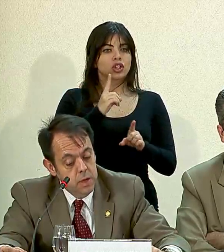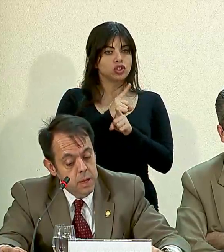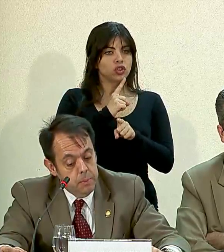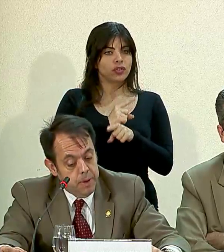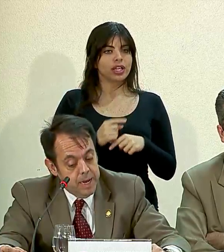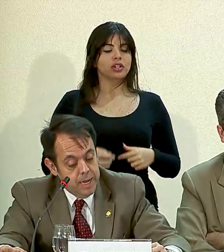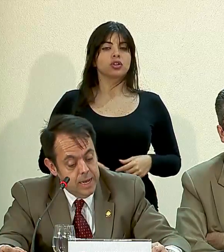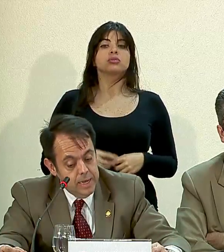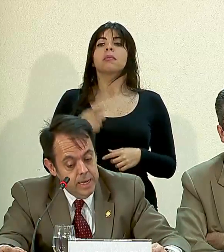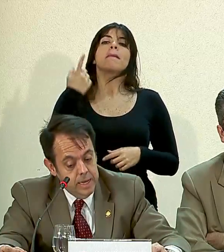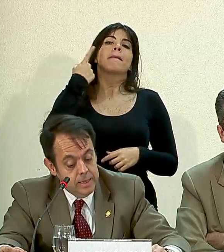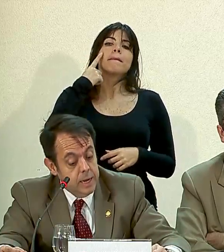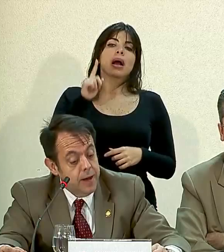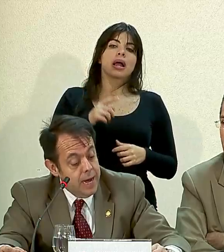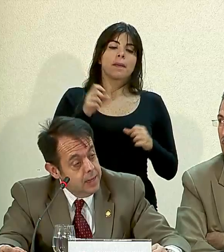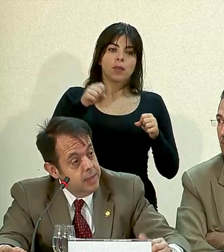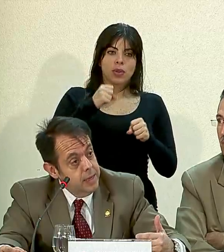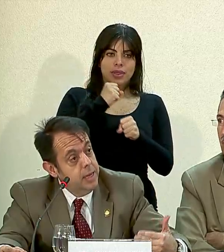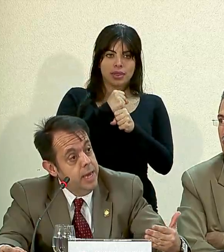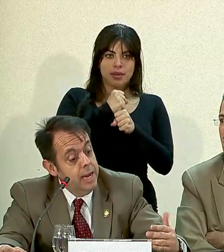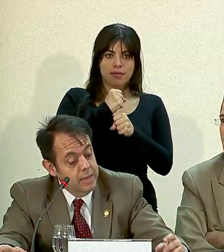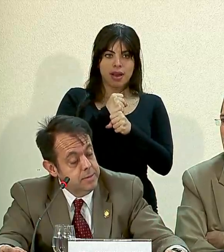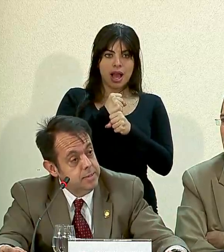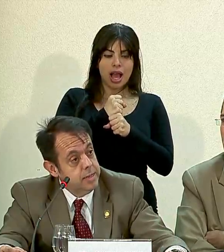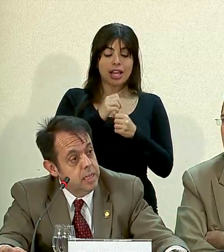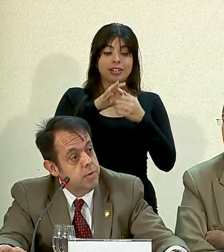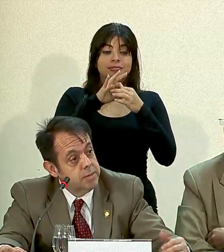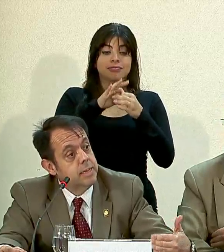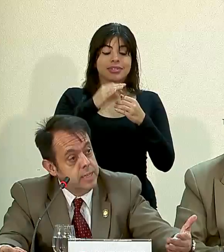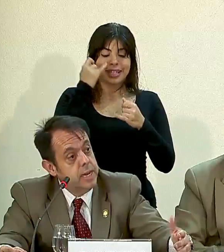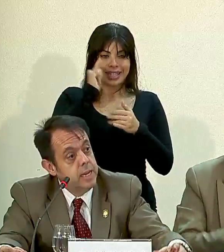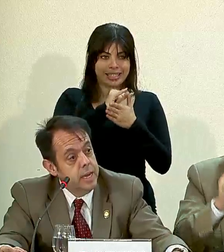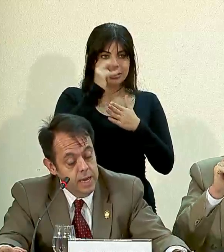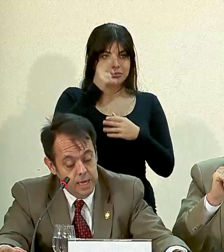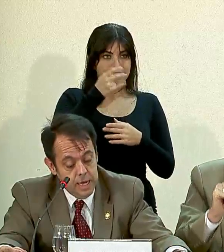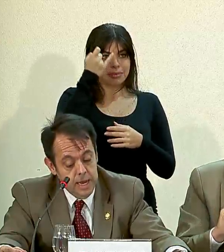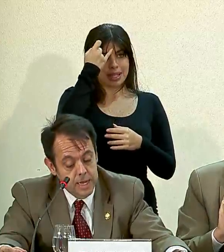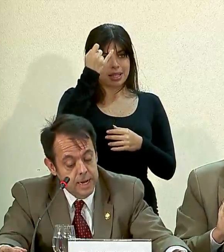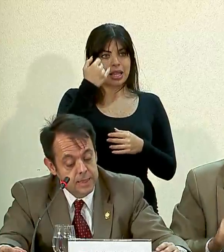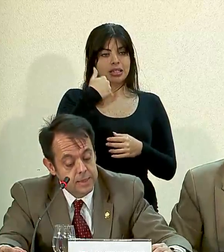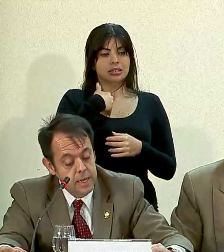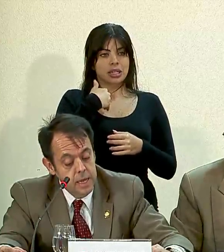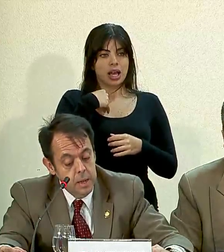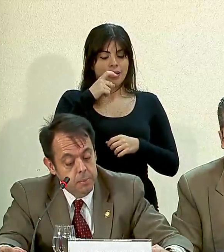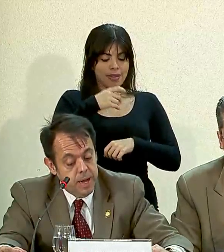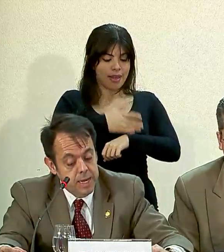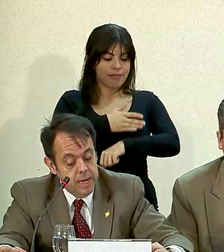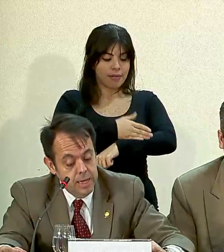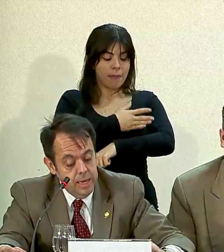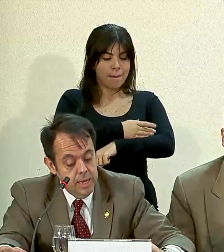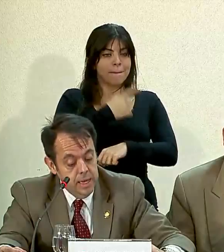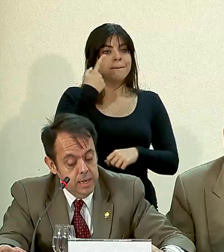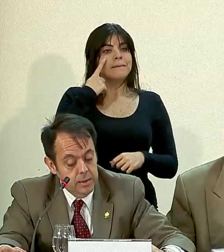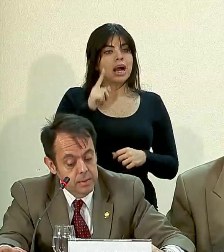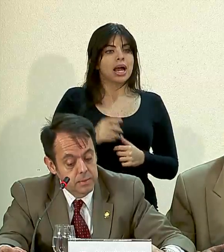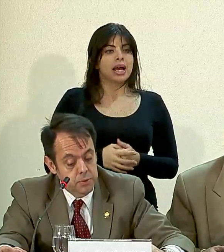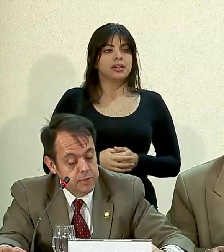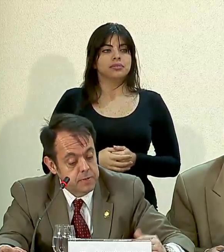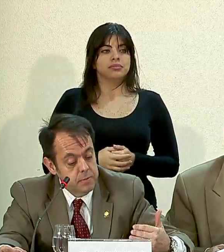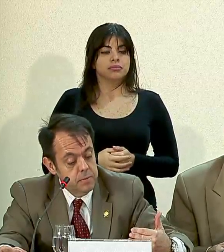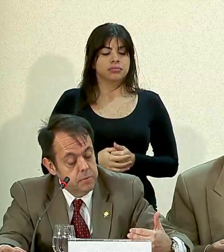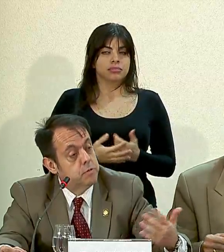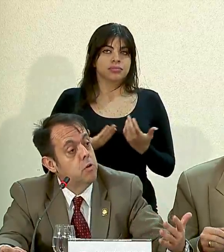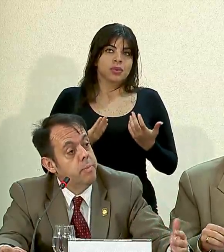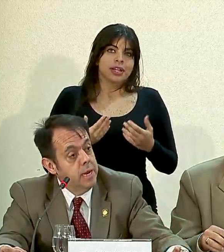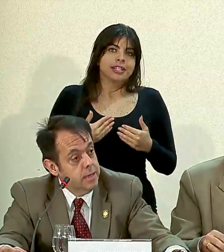apropiados para trabajar en las iniciativas que tienen que ir adelante para